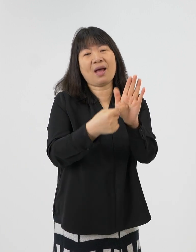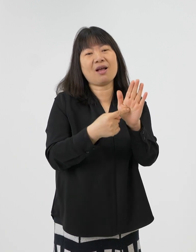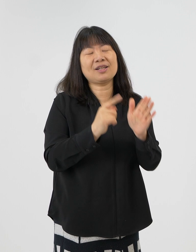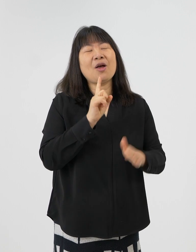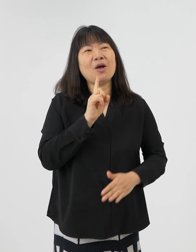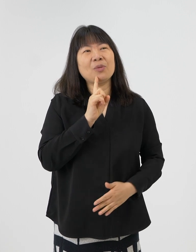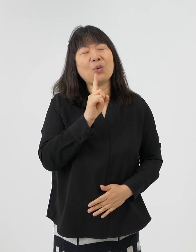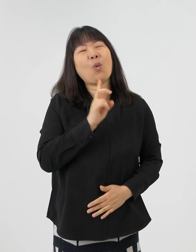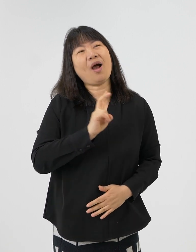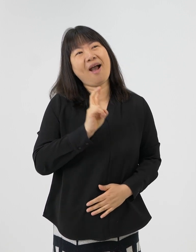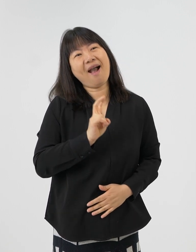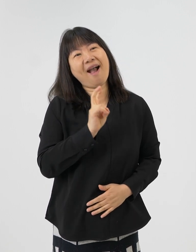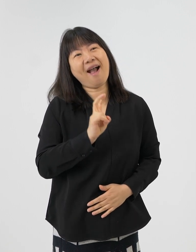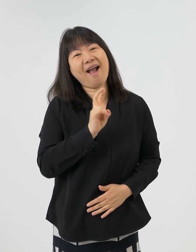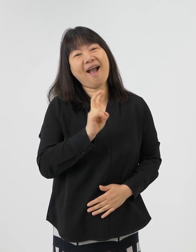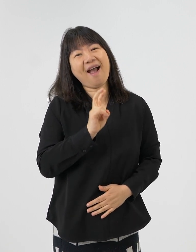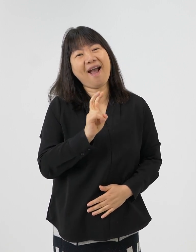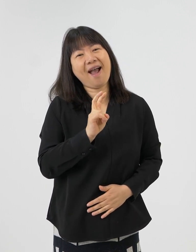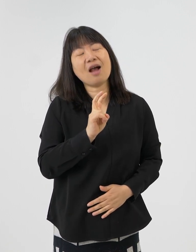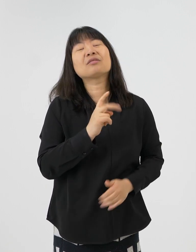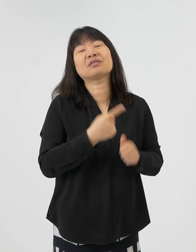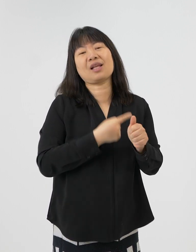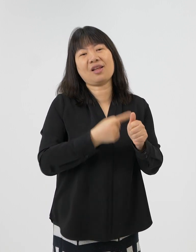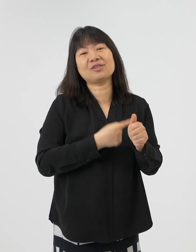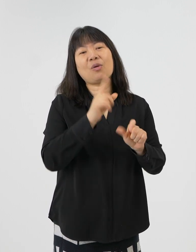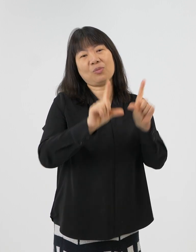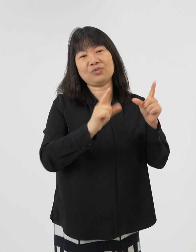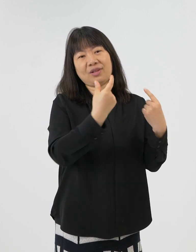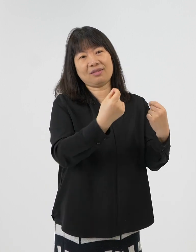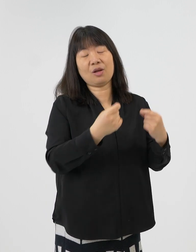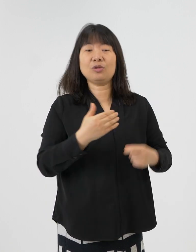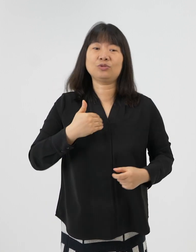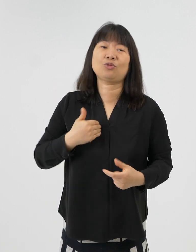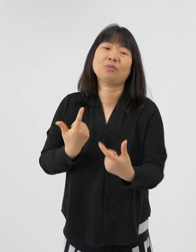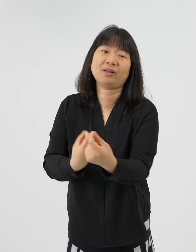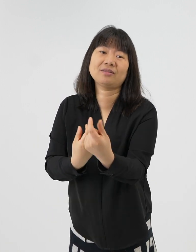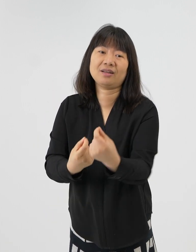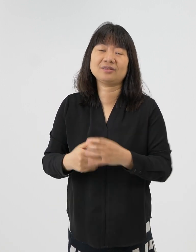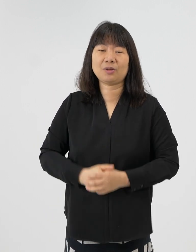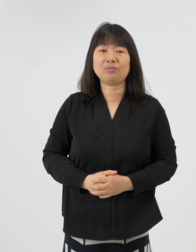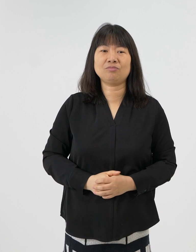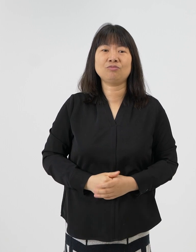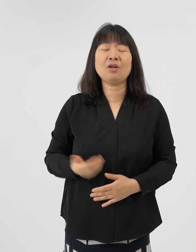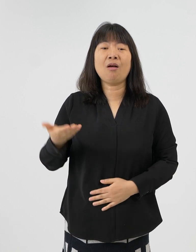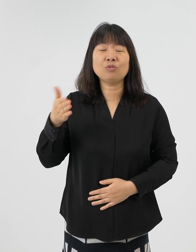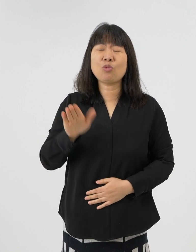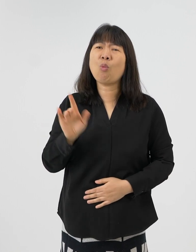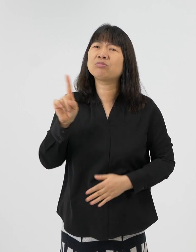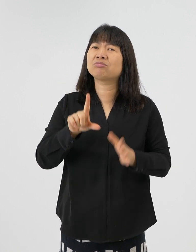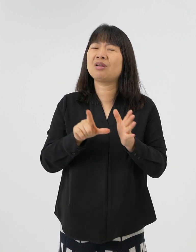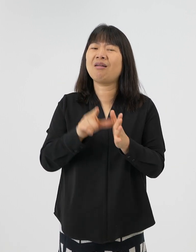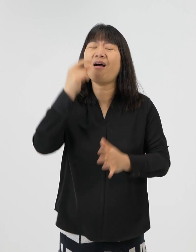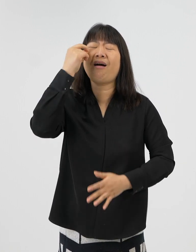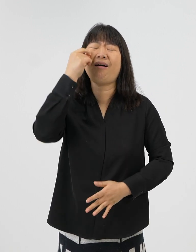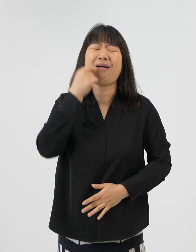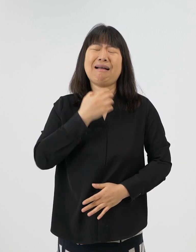흥얼흥얼 찬양이나 노래를 해요. 그런데 어떤 때는 슬퍼도 노래를 해요.